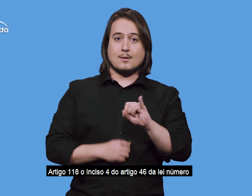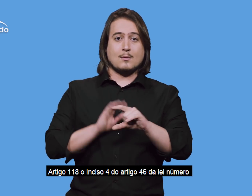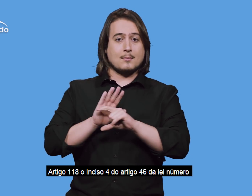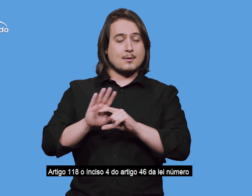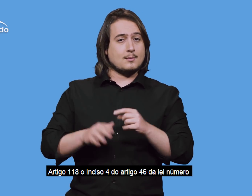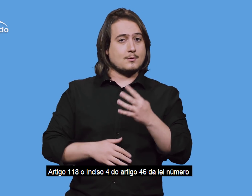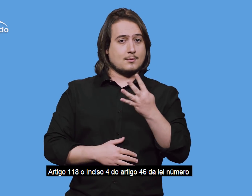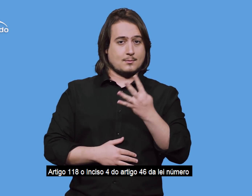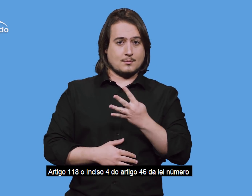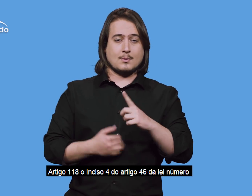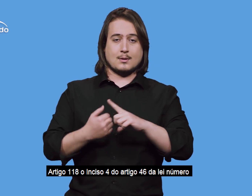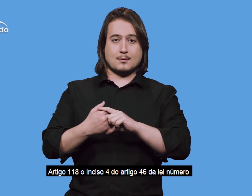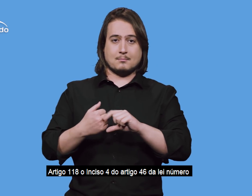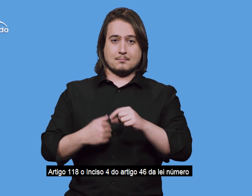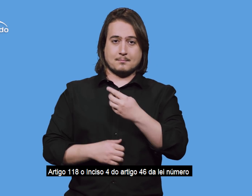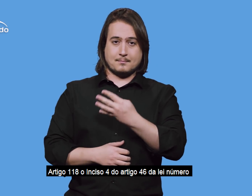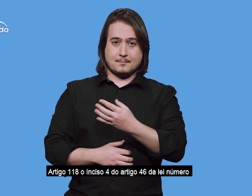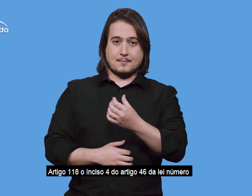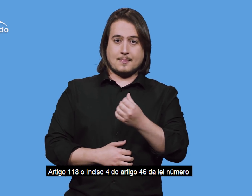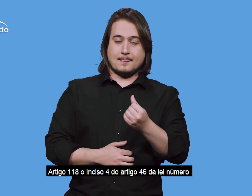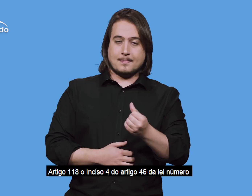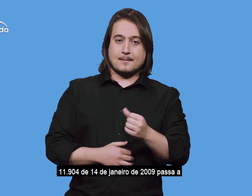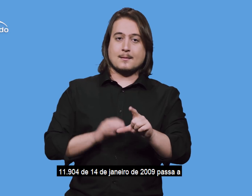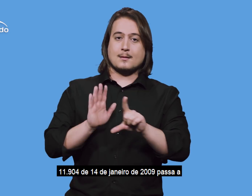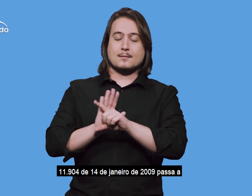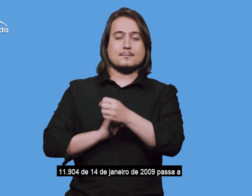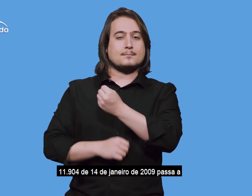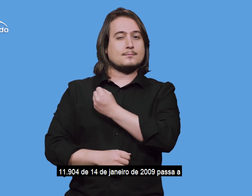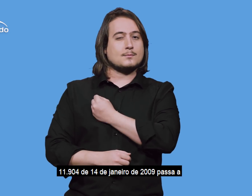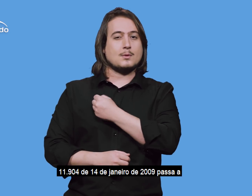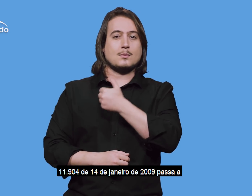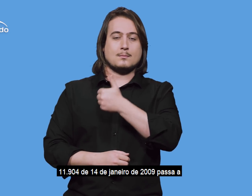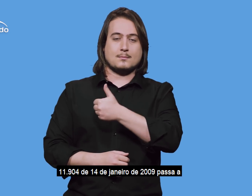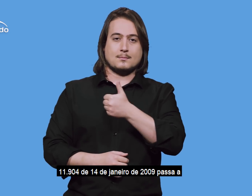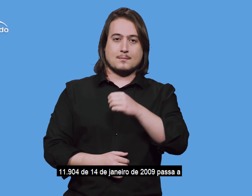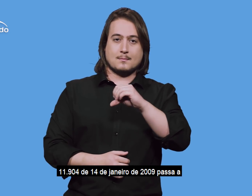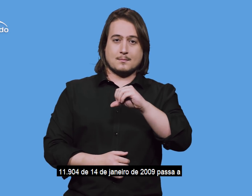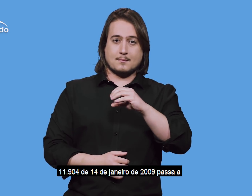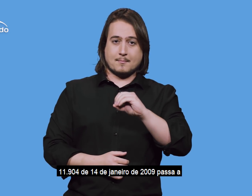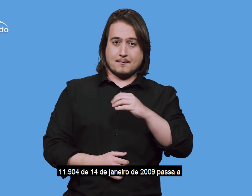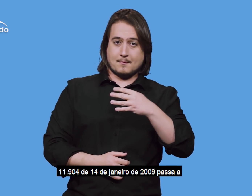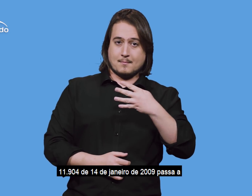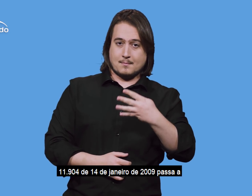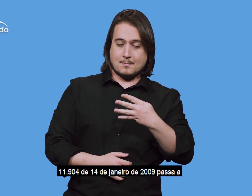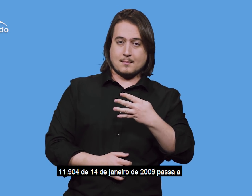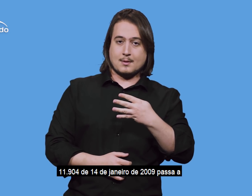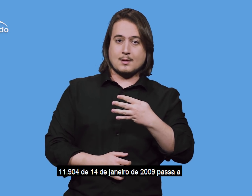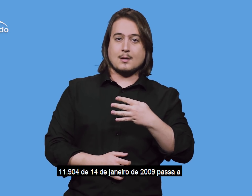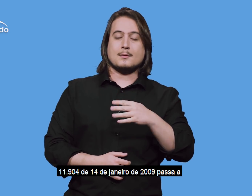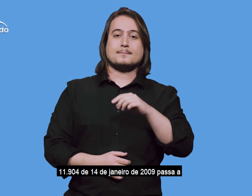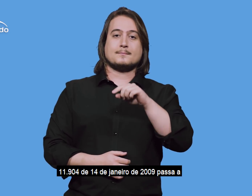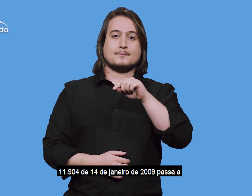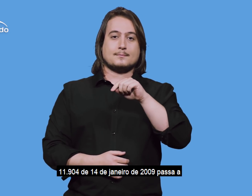artigo 46 da lei número 11 1904 de 14 de janeiro de 2009